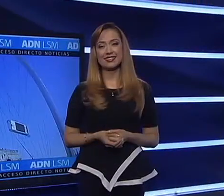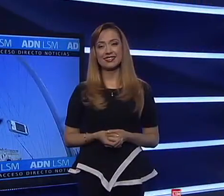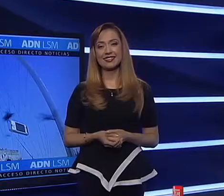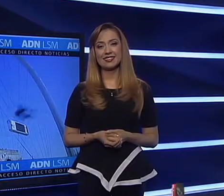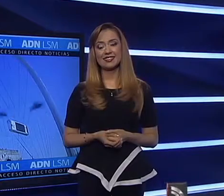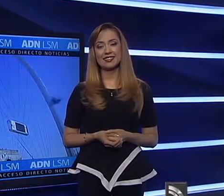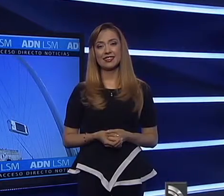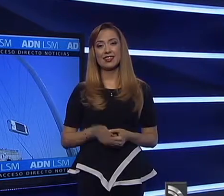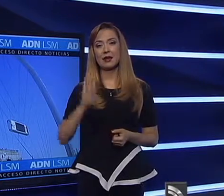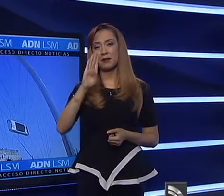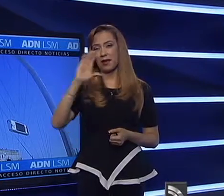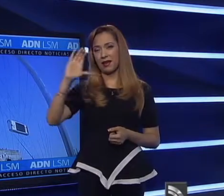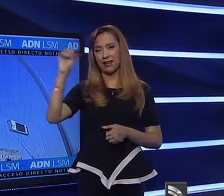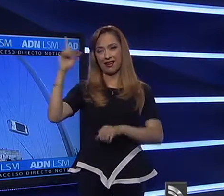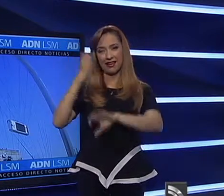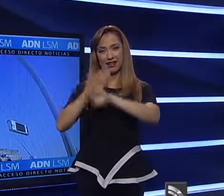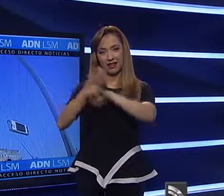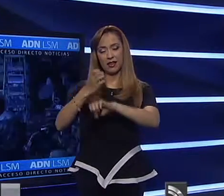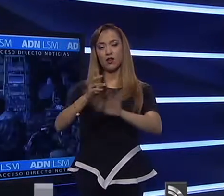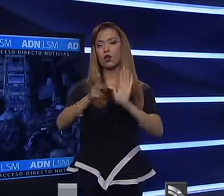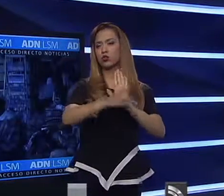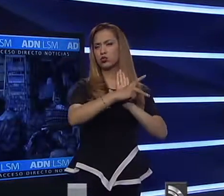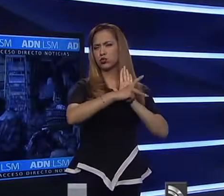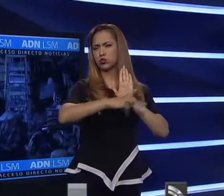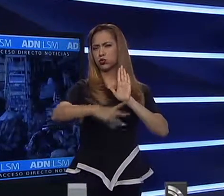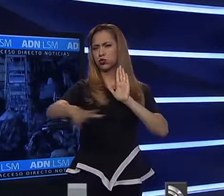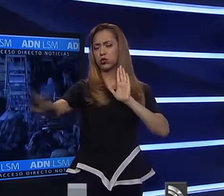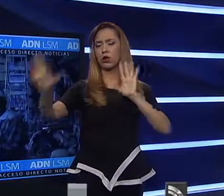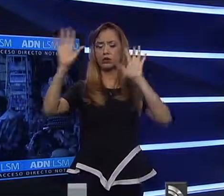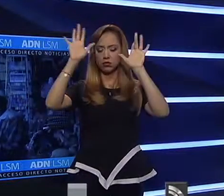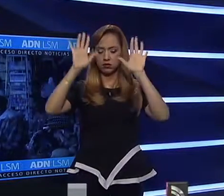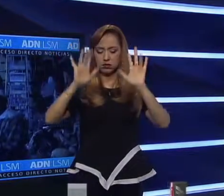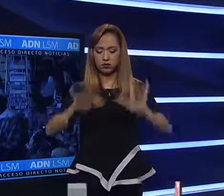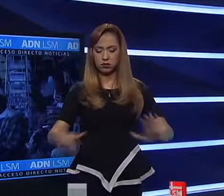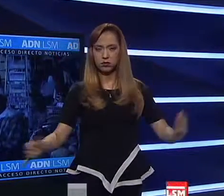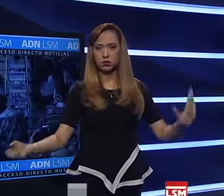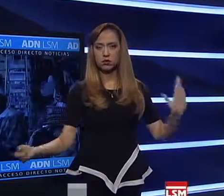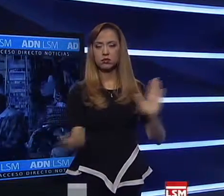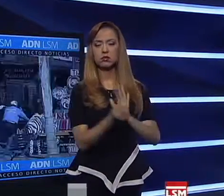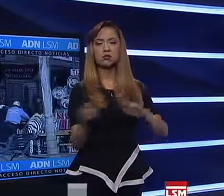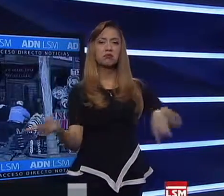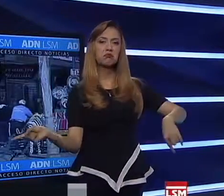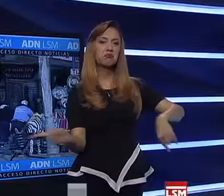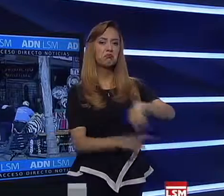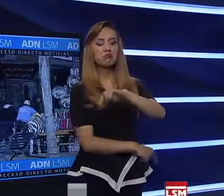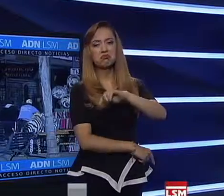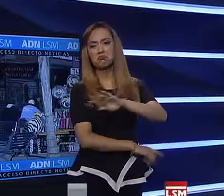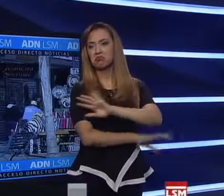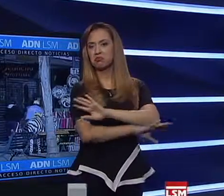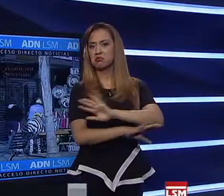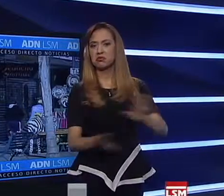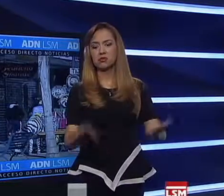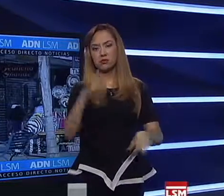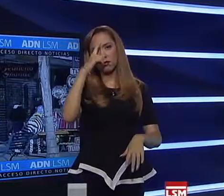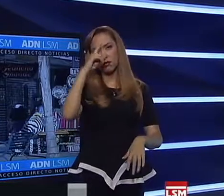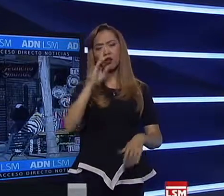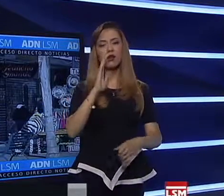En Baja California se publicó el decreto que deroga el capítulo único de su Código Penal que sancionaba los delitos en materia